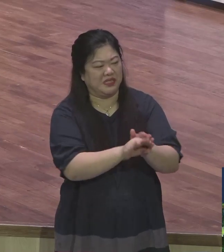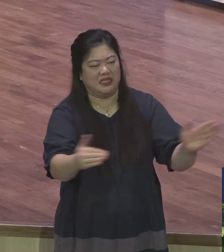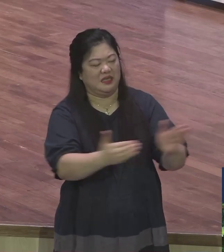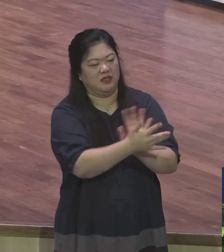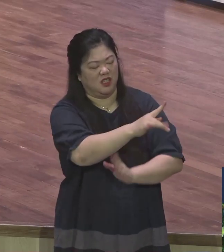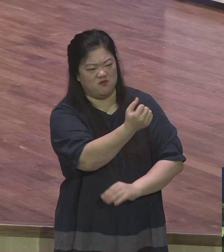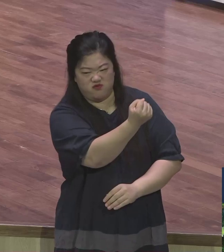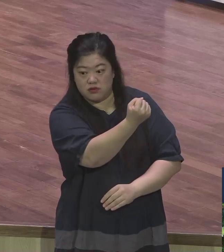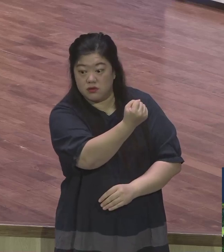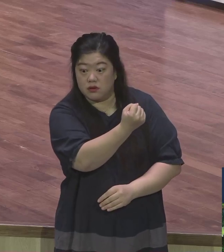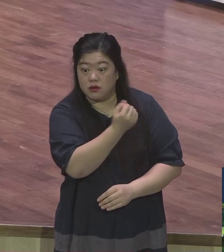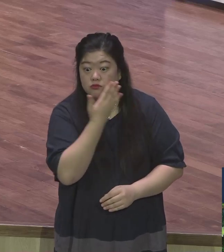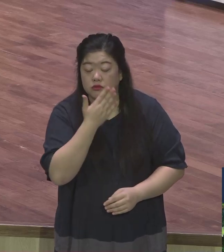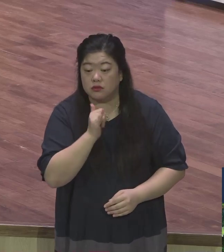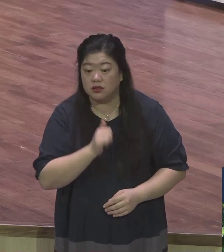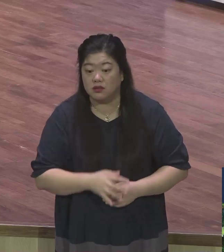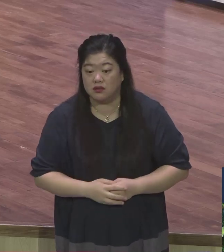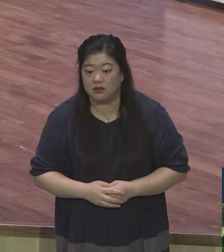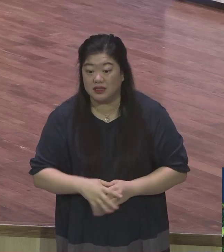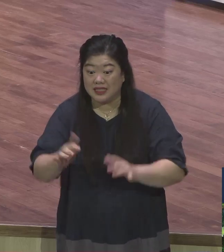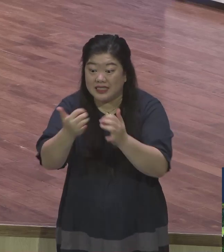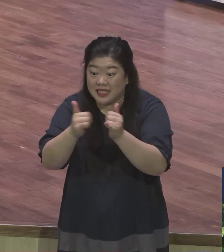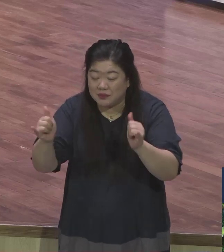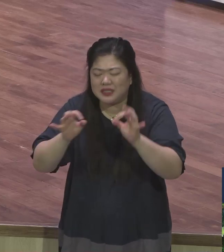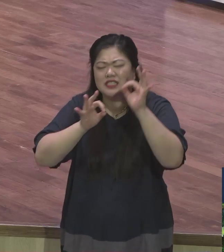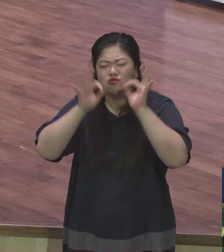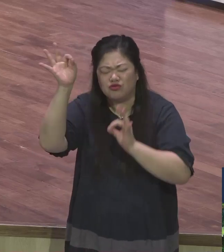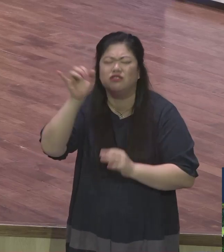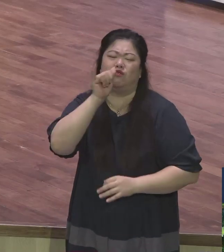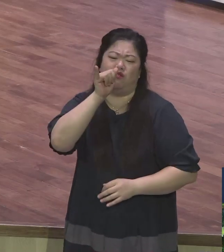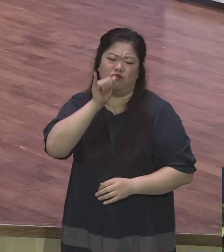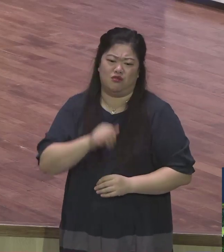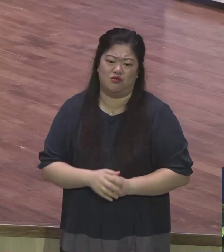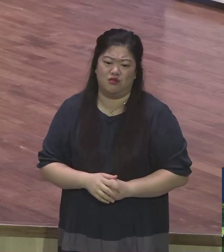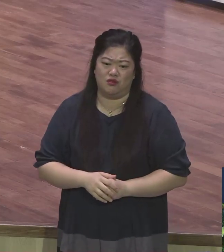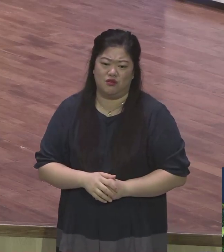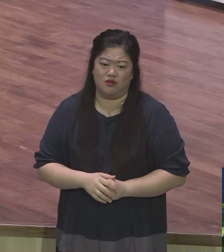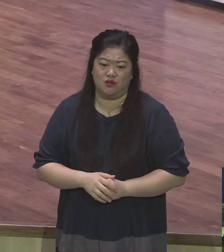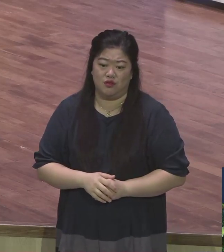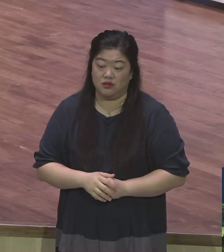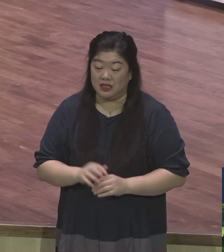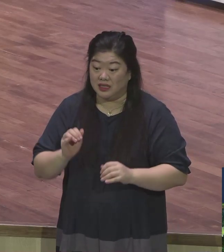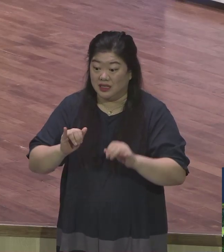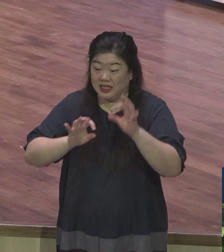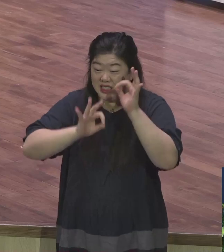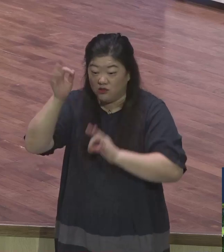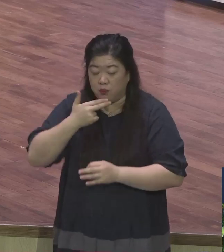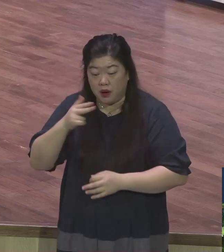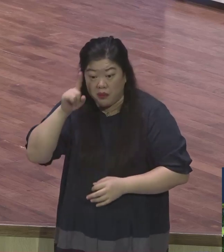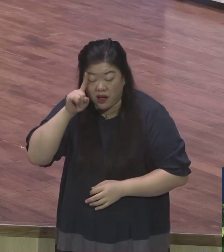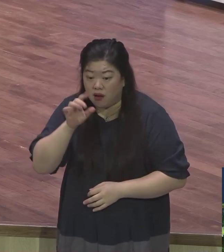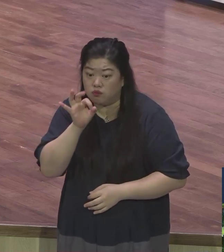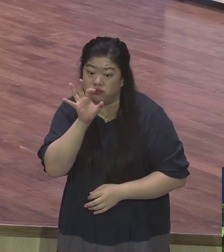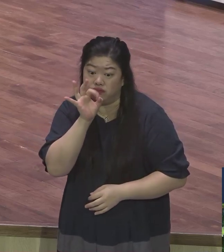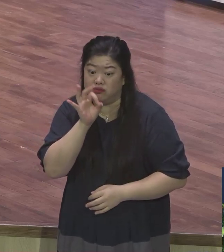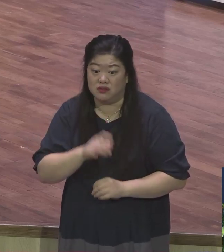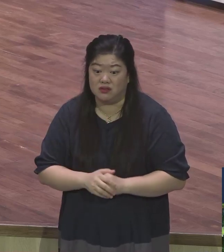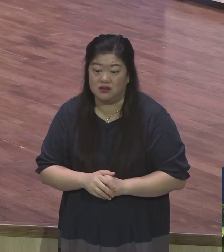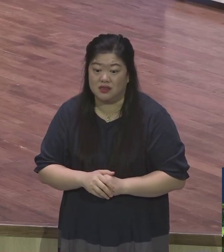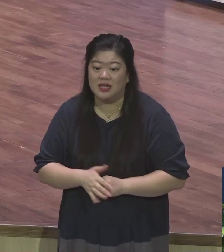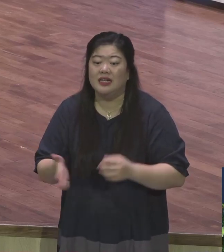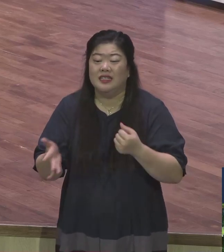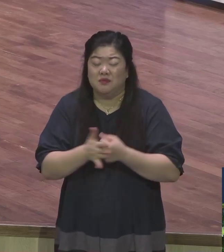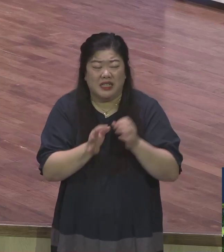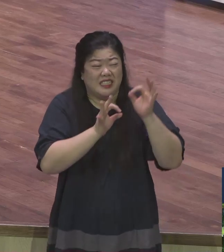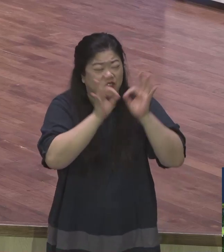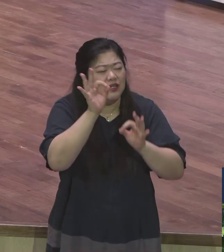사람은 실수할 수 있어요. 잘못할 수 있습니다. 그래서 보금이 필요한 거예요. 그래서 용서를 쉽게